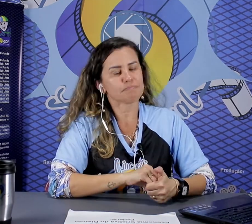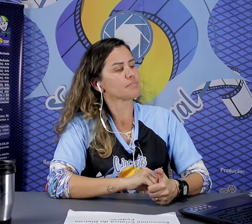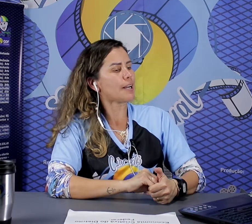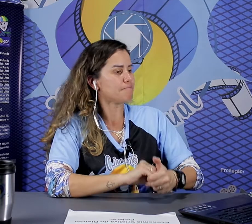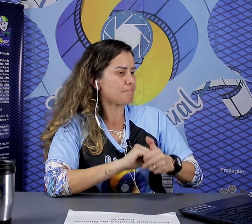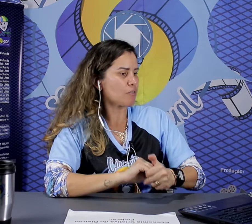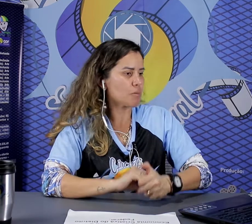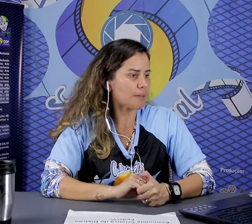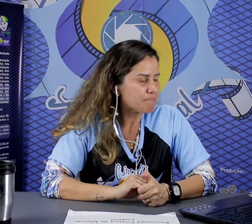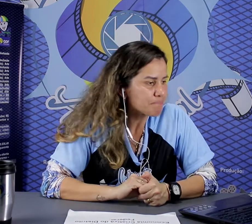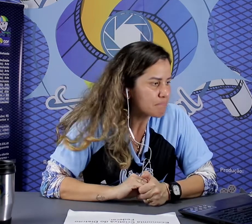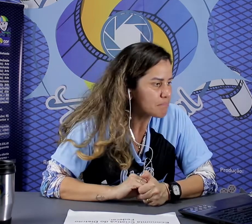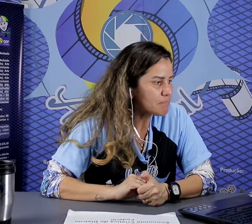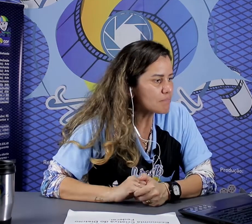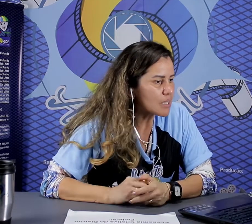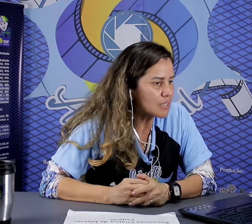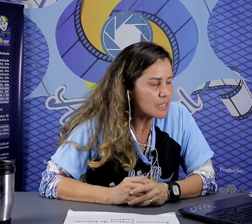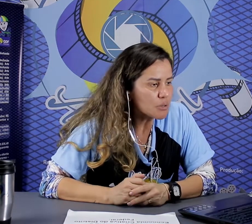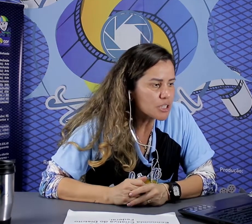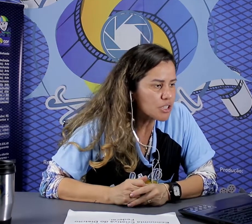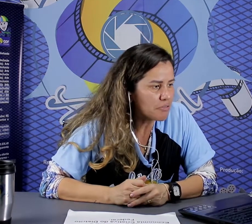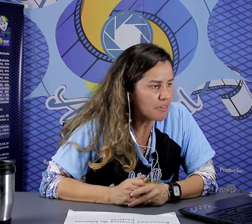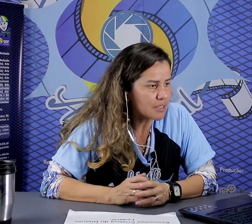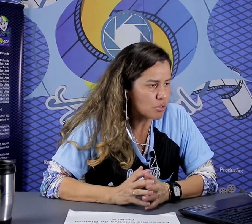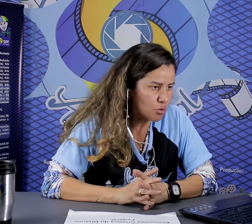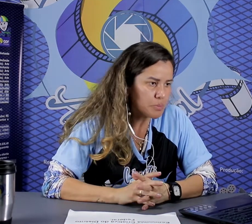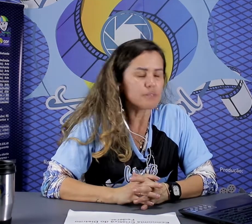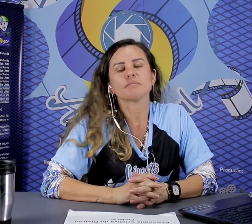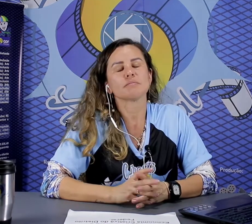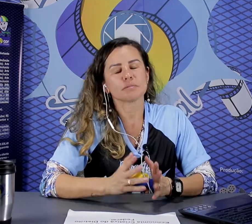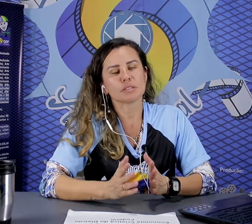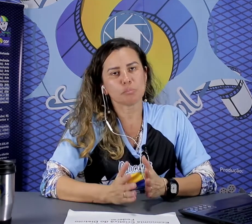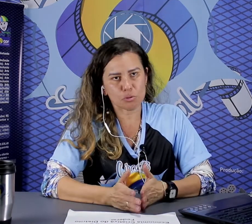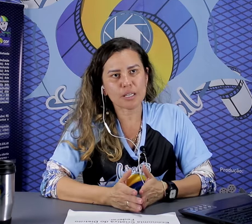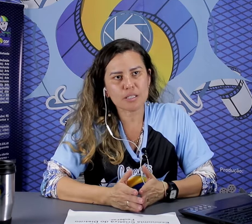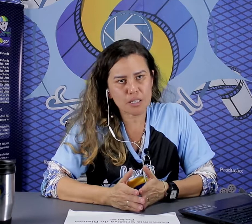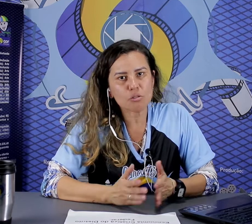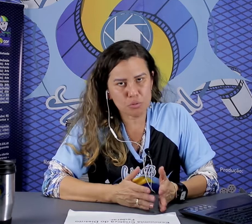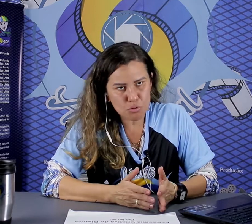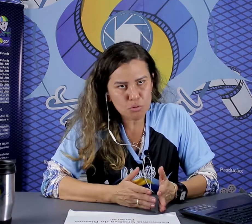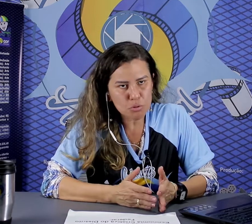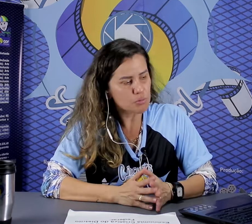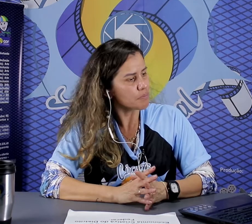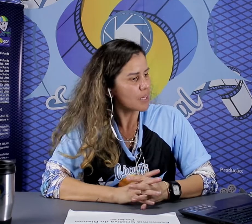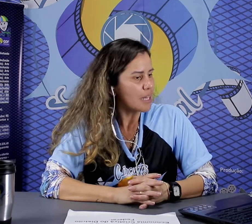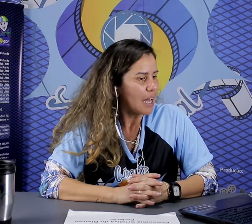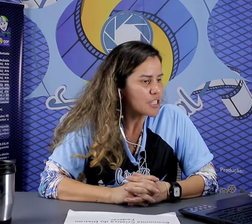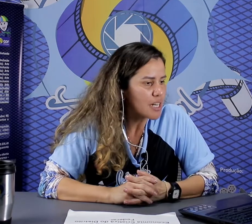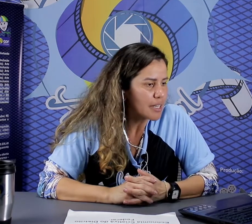tá? Então, vamos lá. Quando a gente fala sobre português escrito para o surdo, a gente está querendo dizer